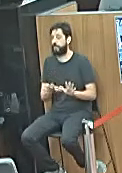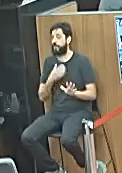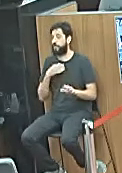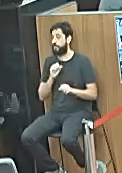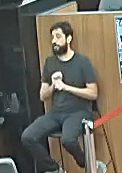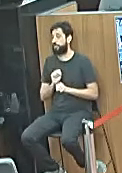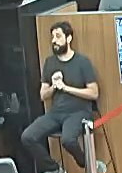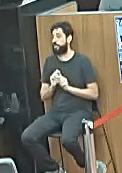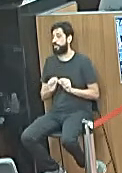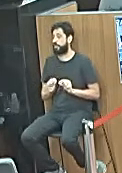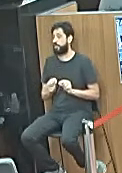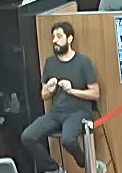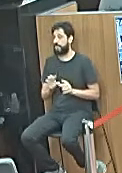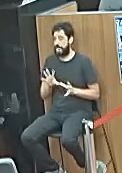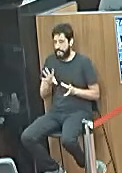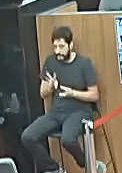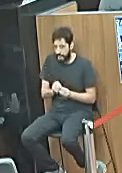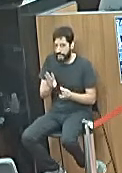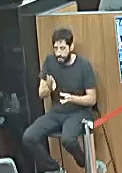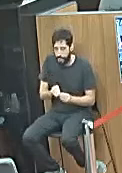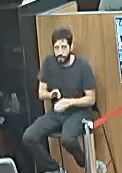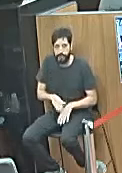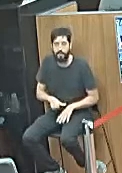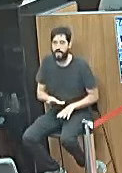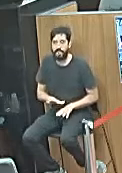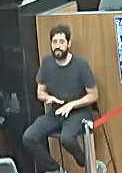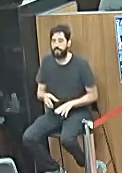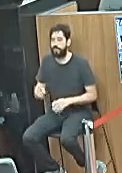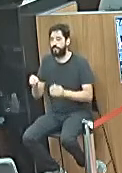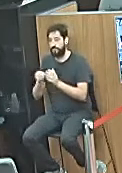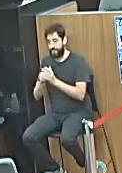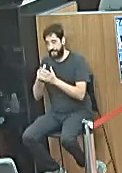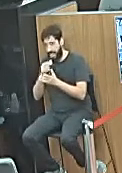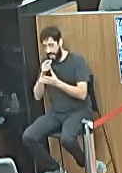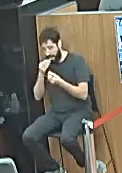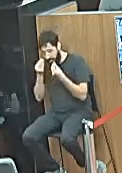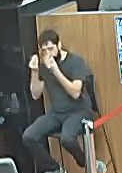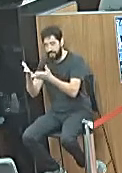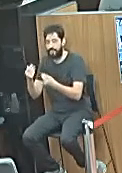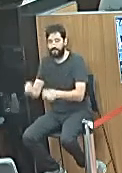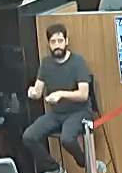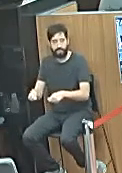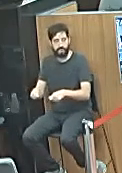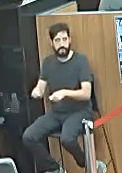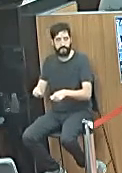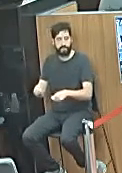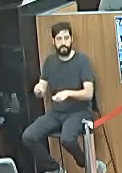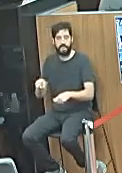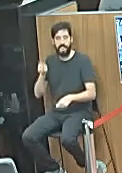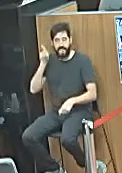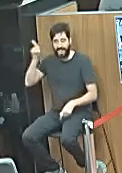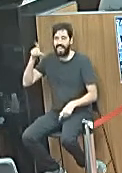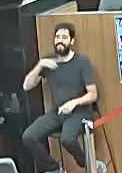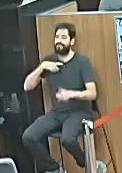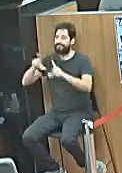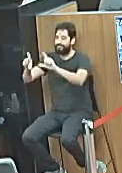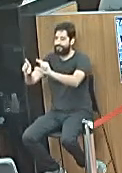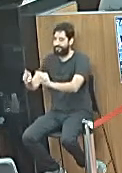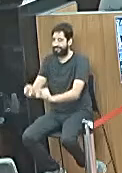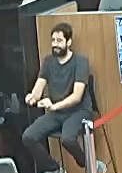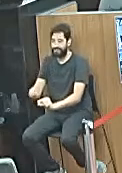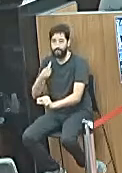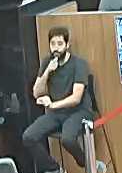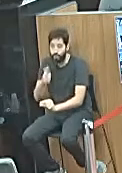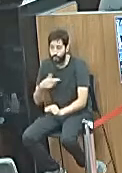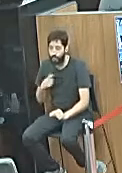que no enxugamento mais as regiões que não têm água né nós a ir lá nós também xutos já não